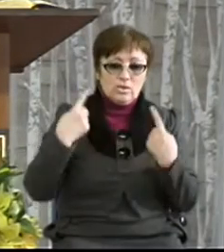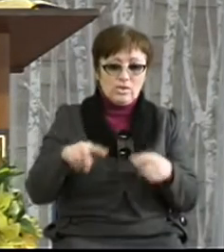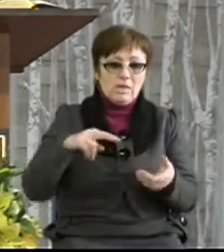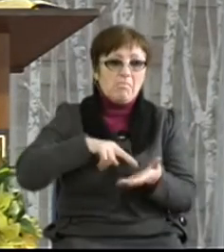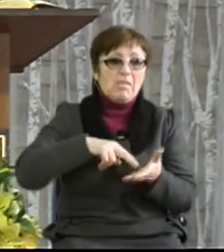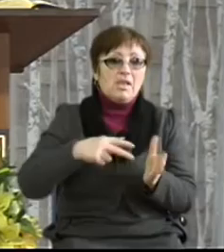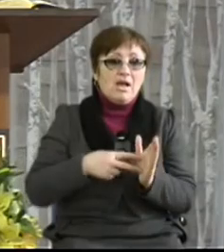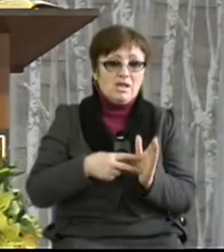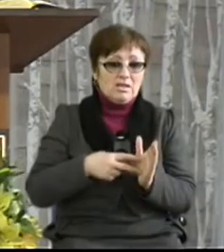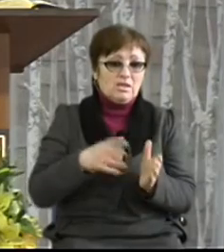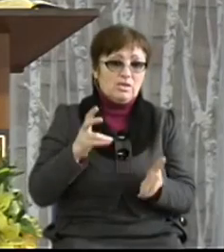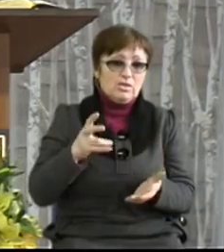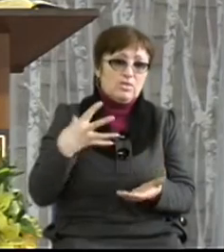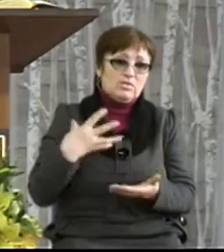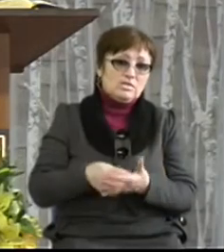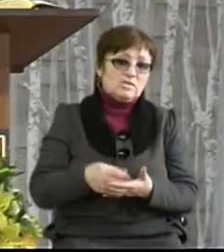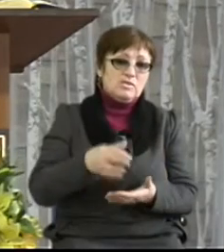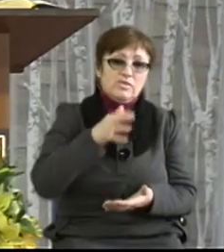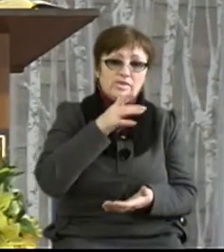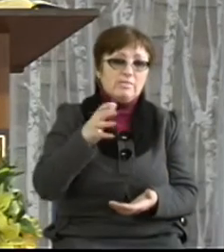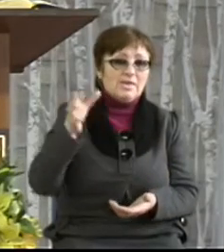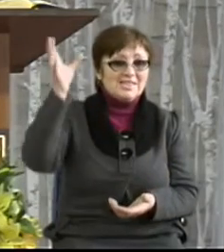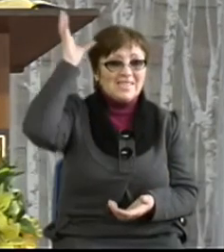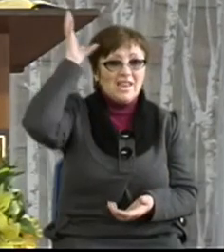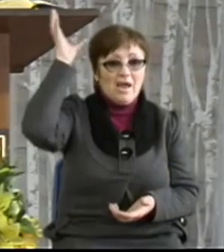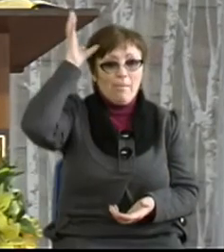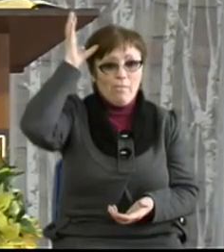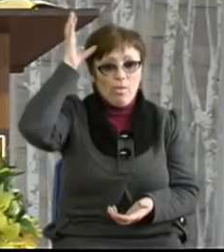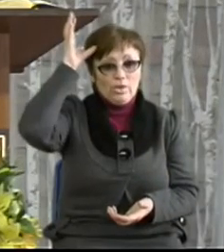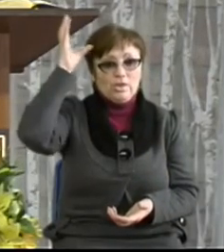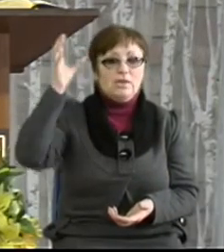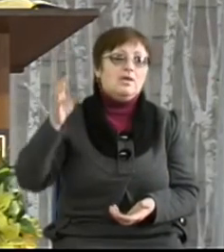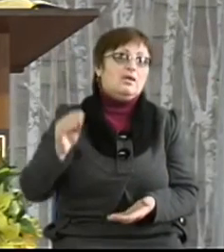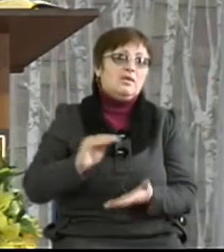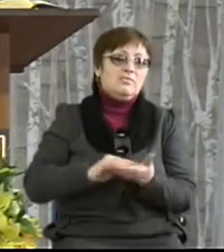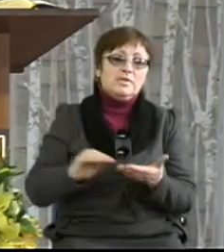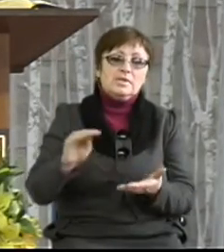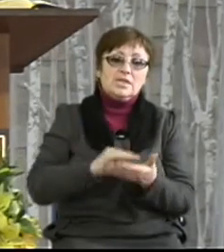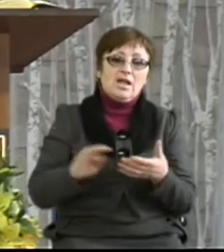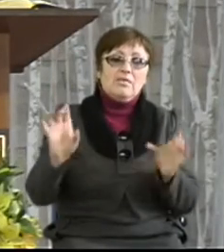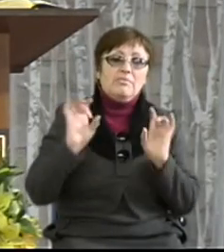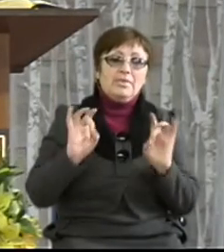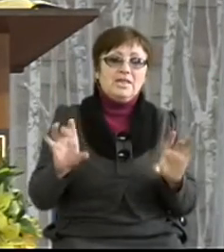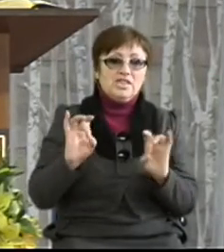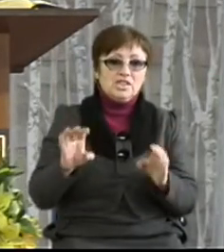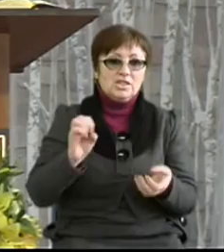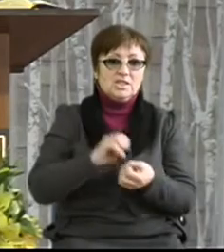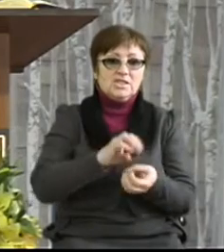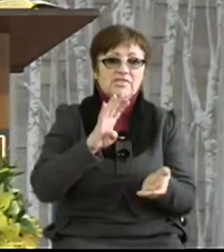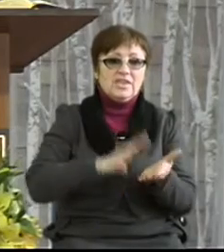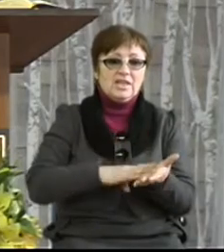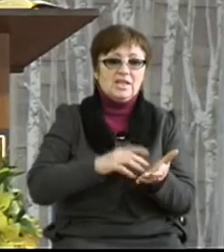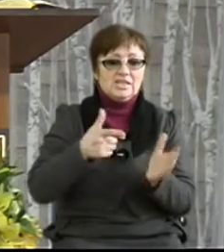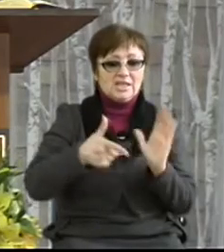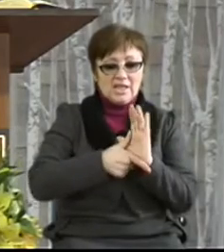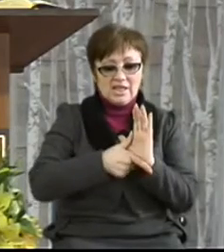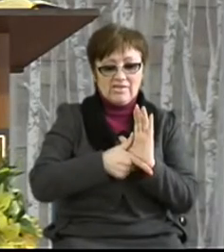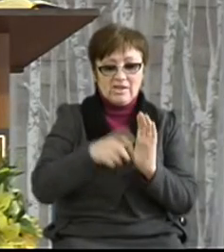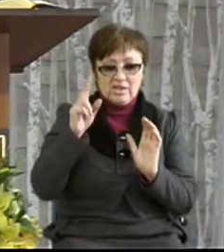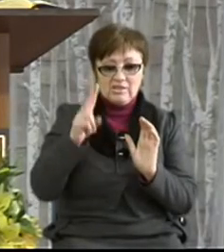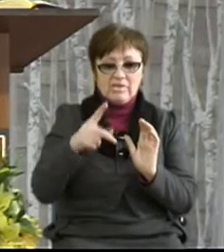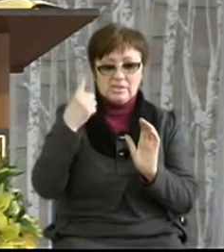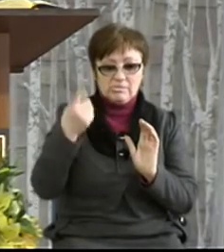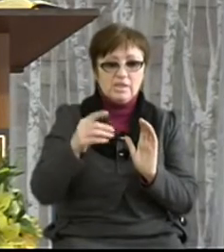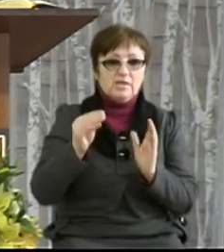планы. Но еще в свое время Соломон, он писал в Притча, 19 глава, 21 стих, говорит